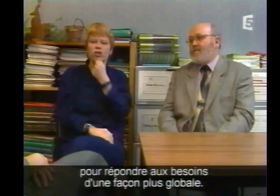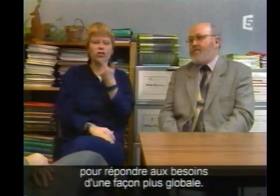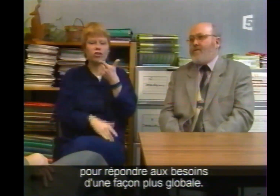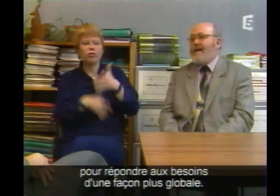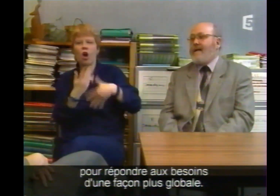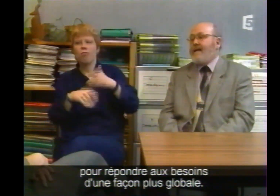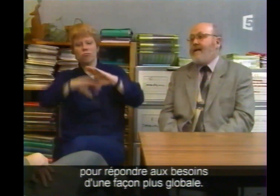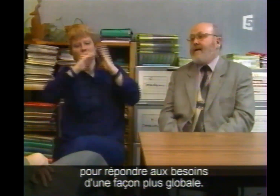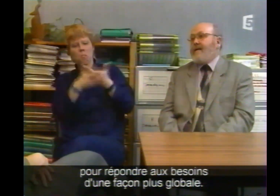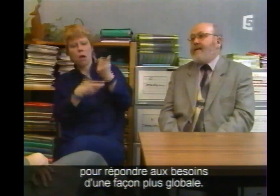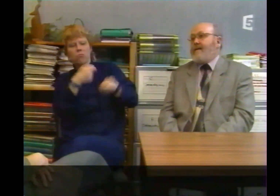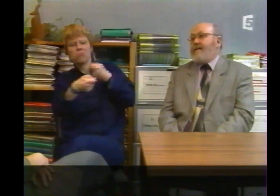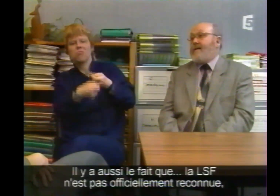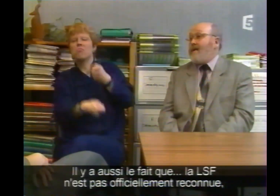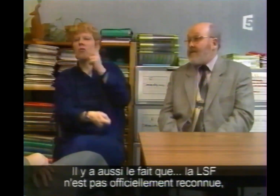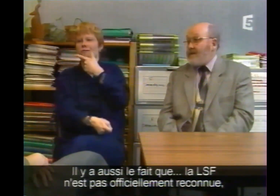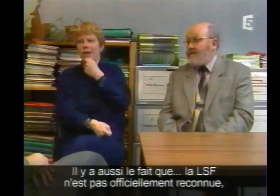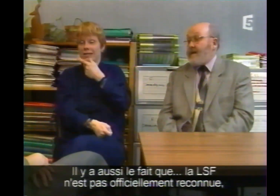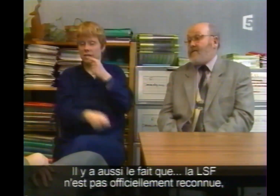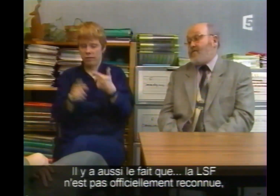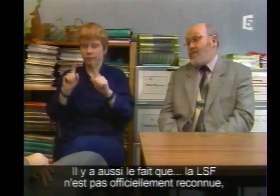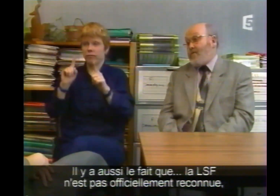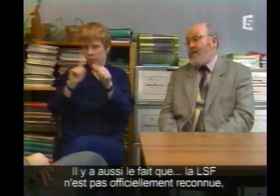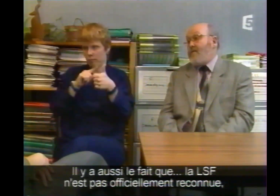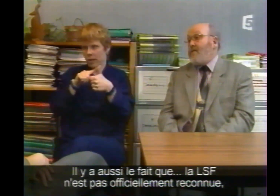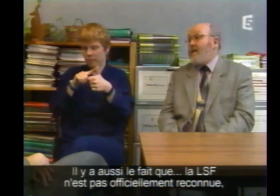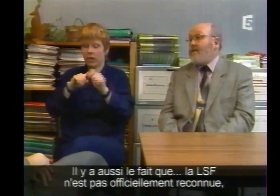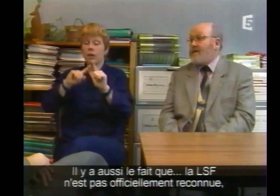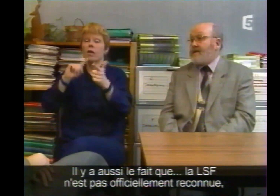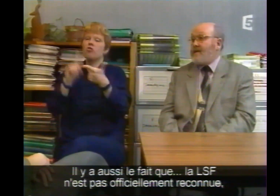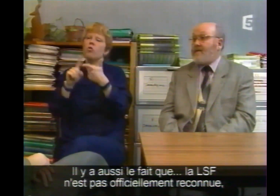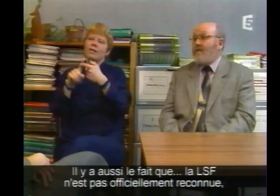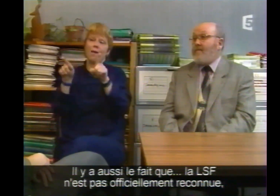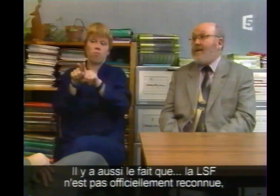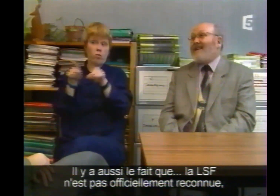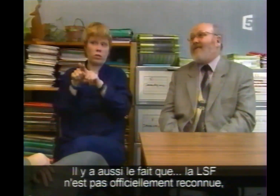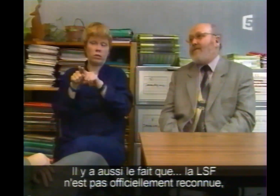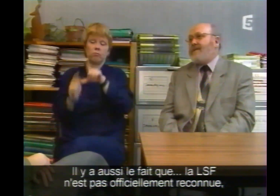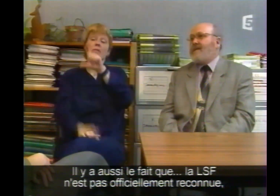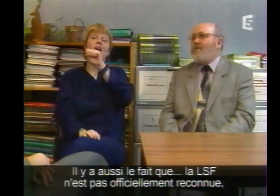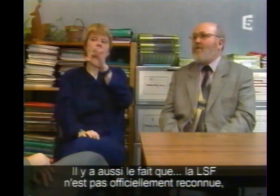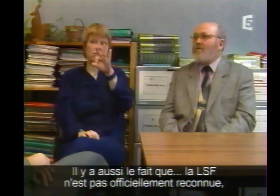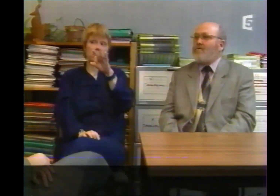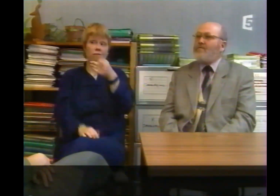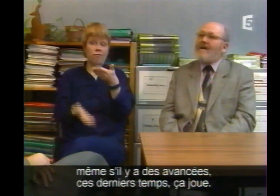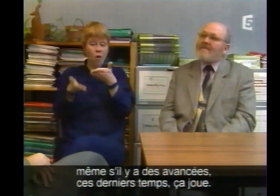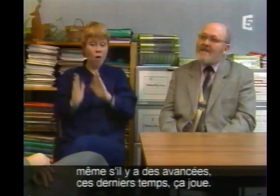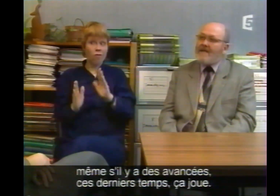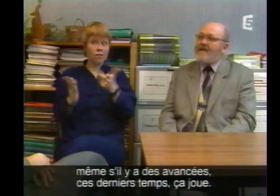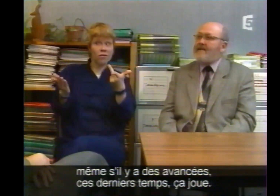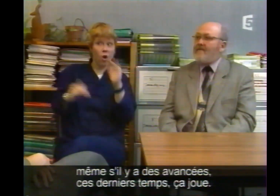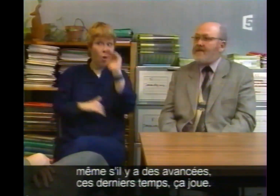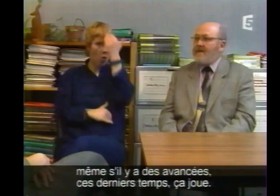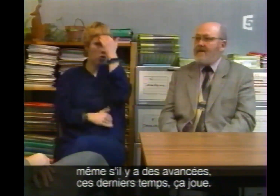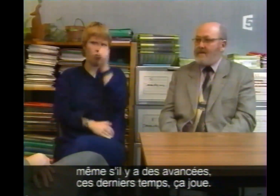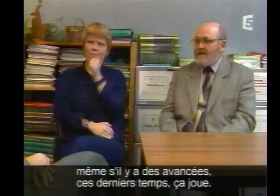plus globale. Il y a aussi le fait, je crois, que la langue des signes n'étant pas officiellement reconnue, même s'il y a des avancées ces